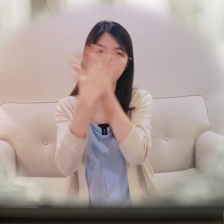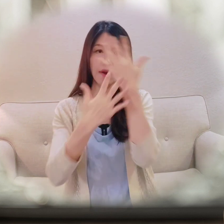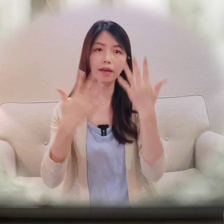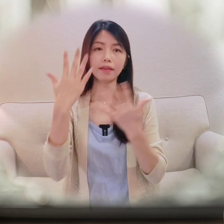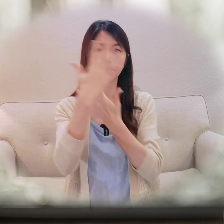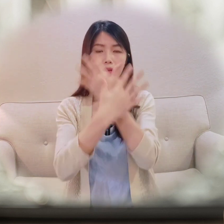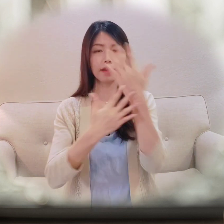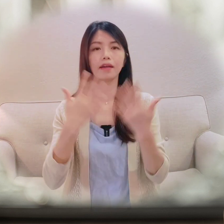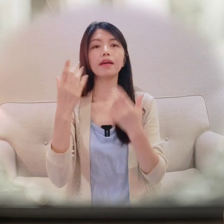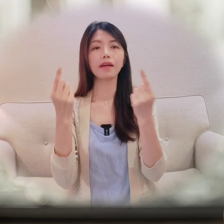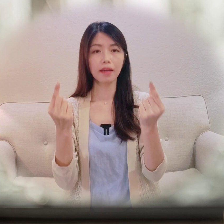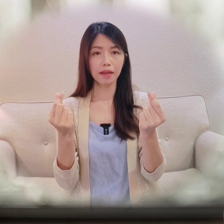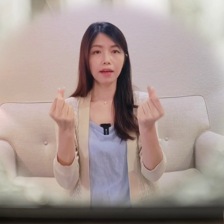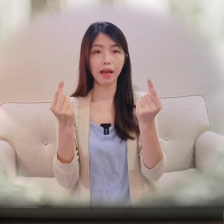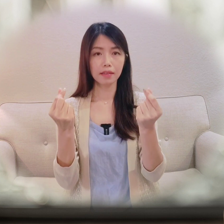안개와